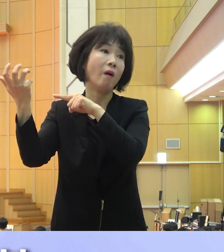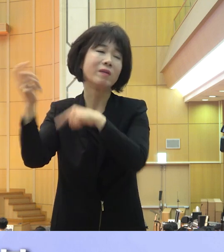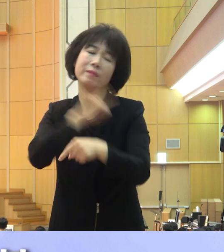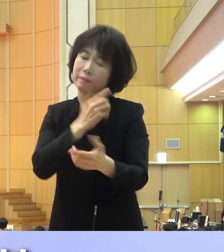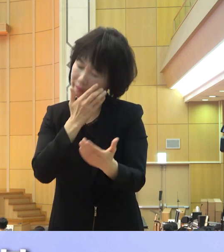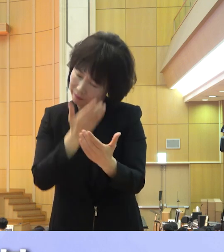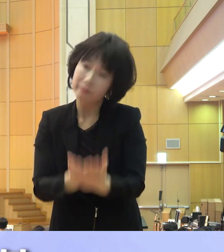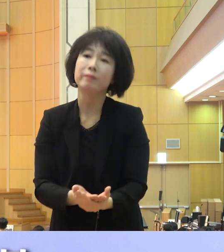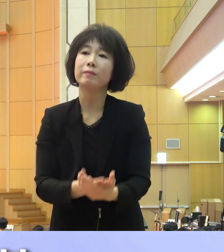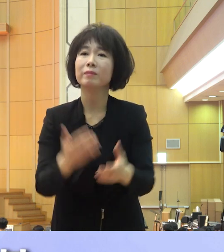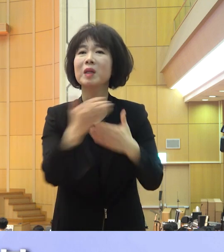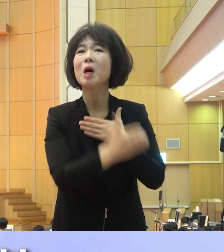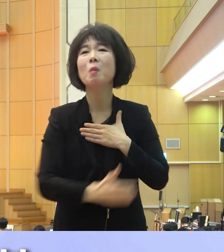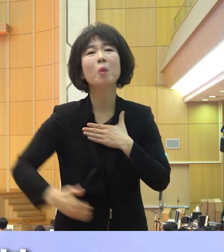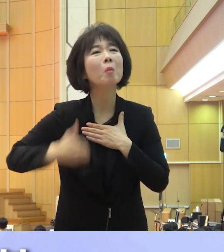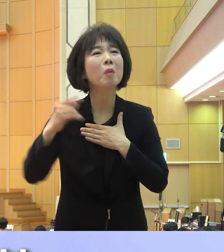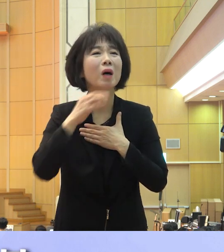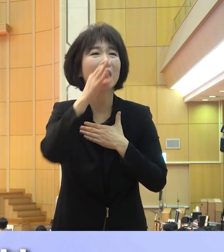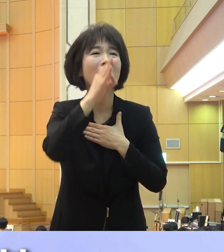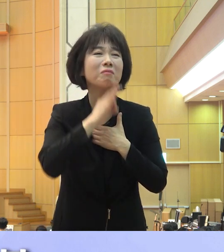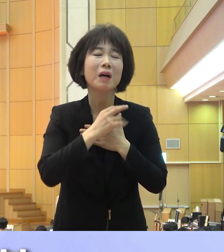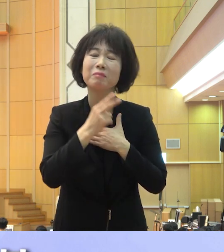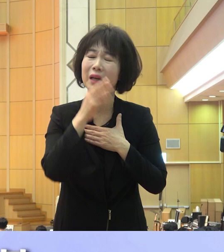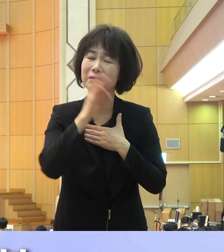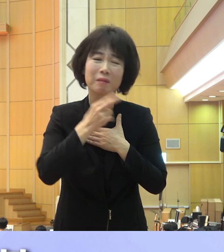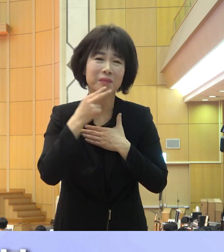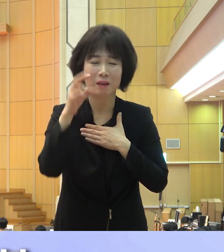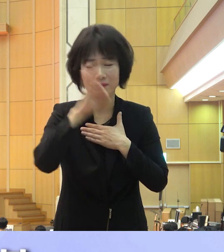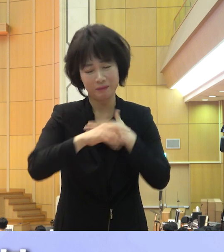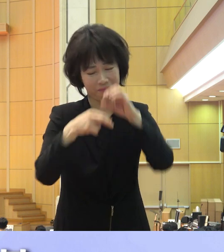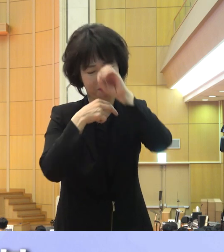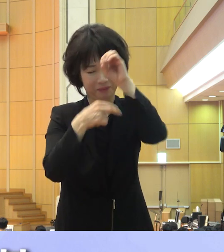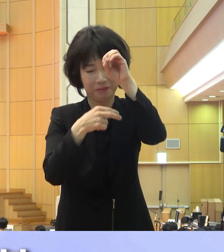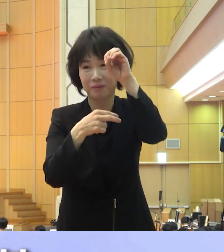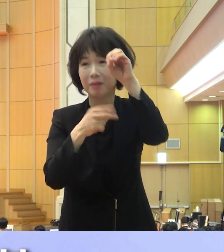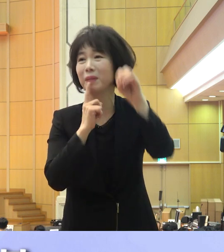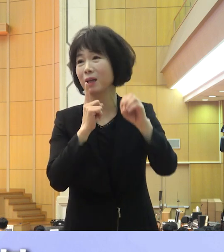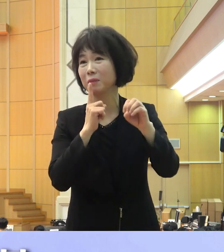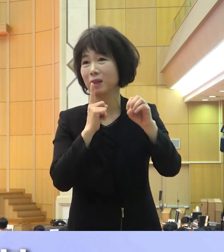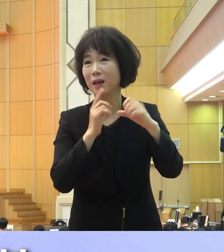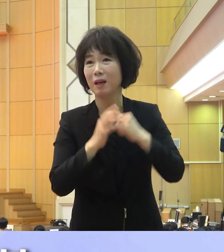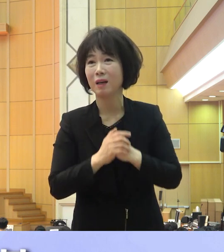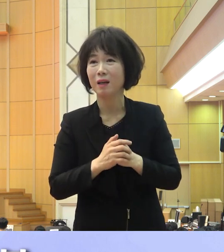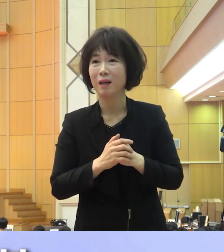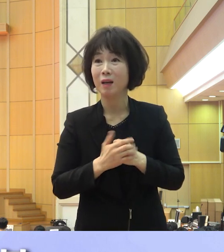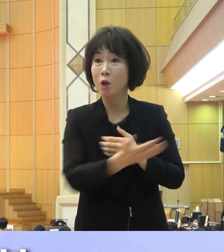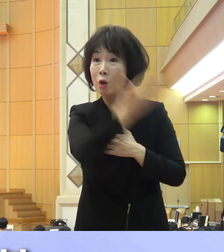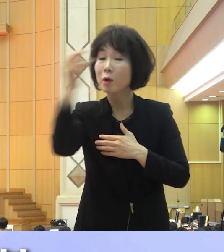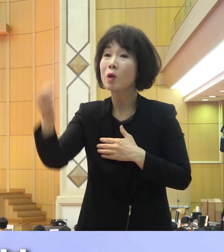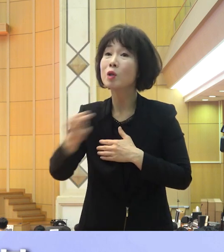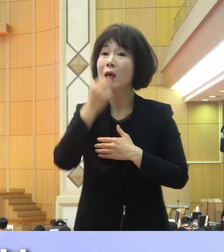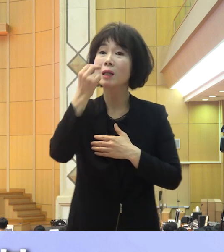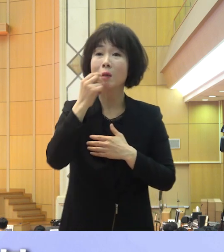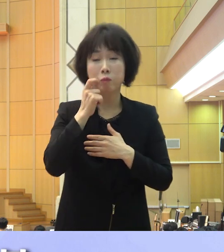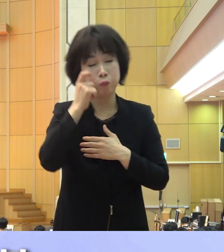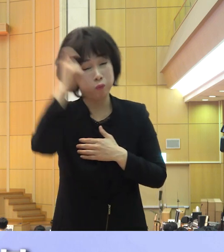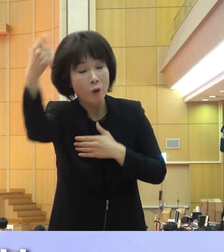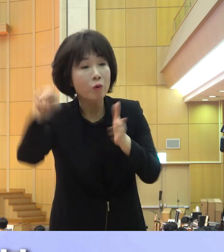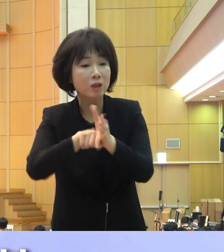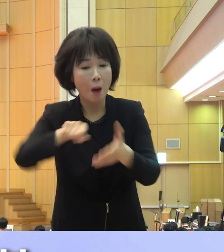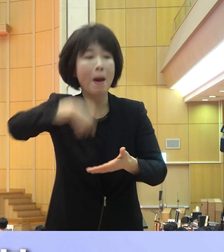위해서 우리가 한마디로 말하면 밥을 먹는 것이고, 서양 쪽으로